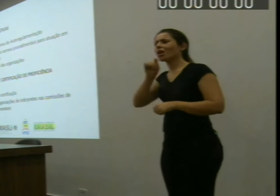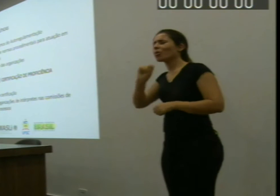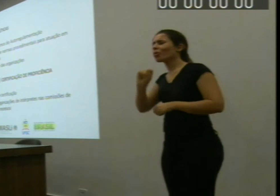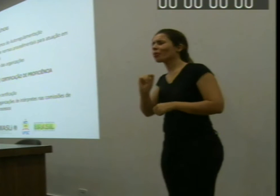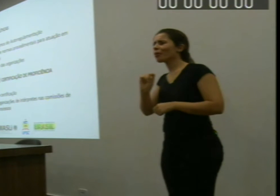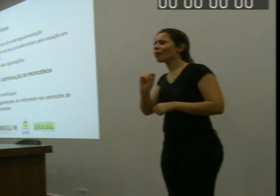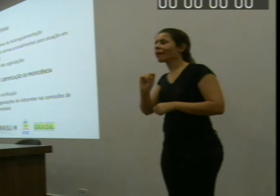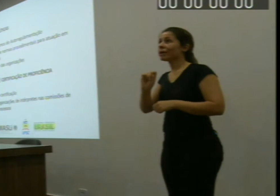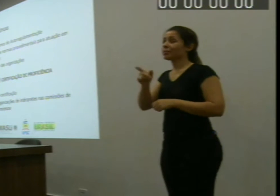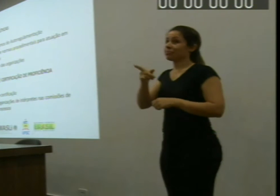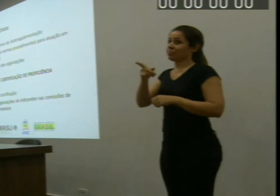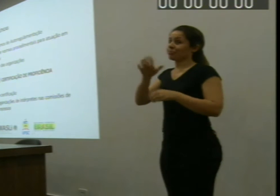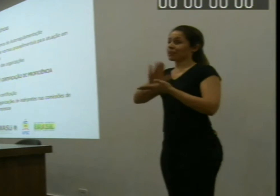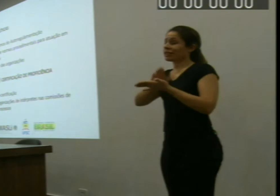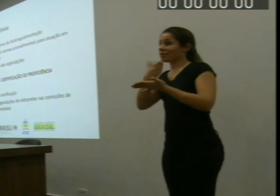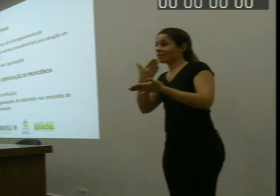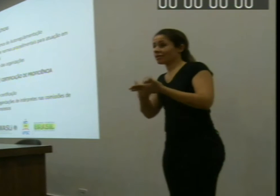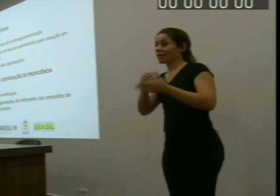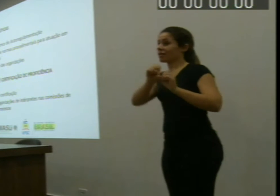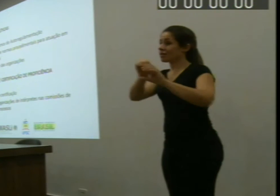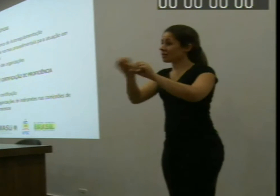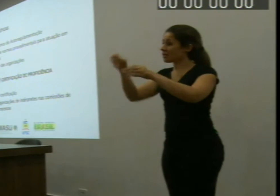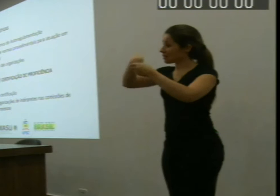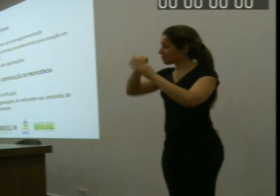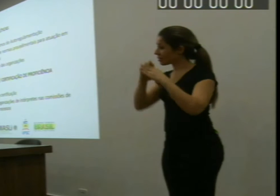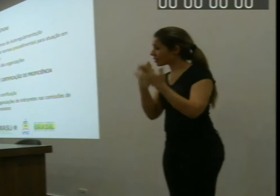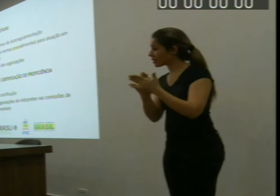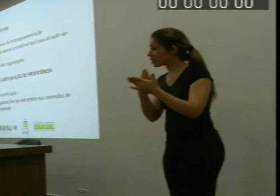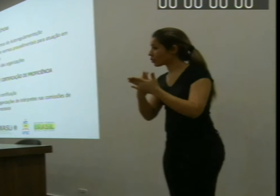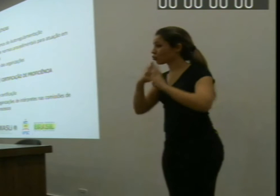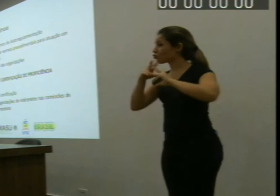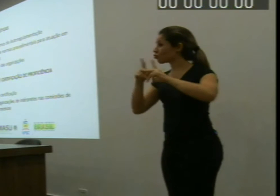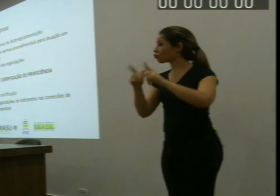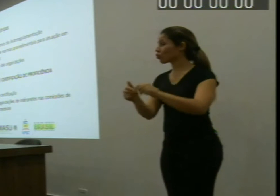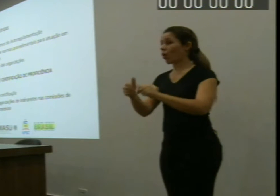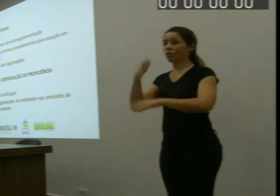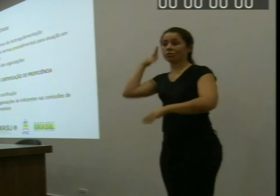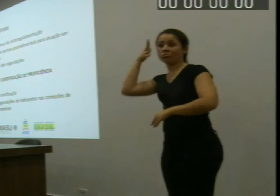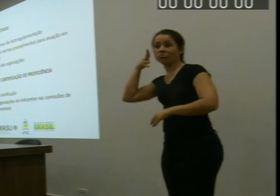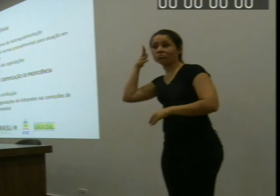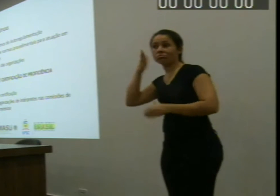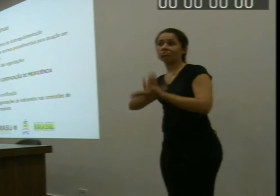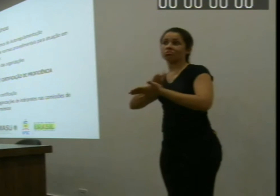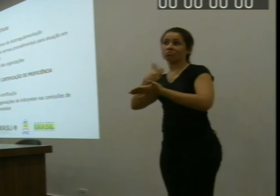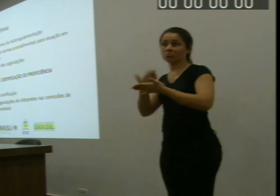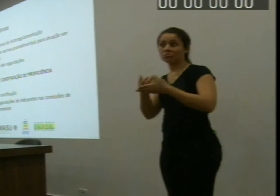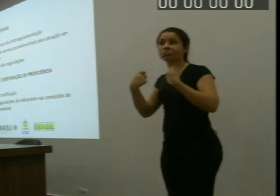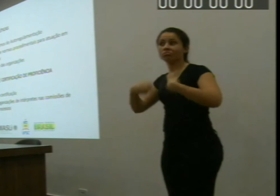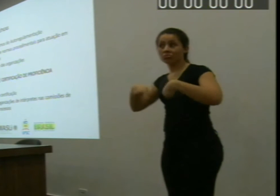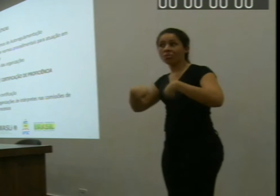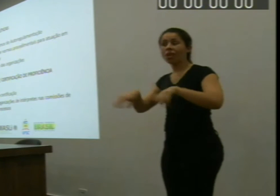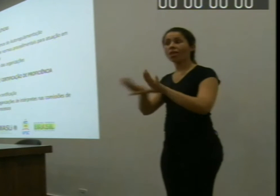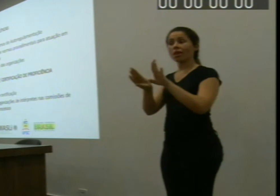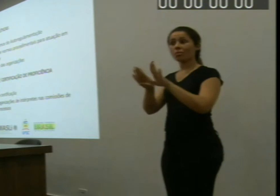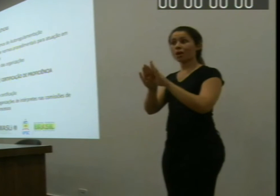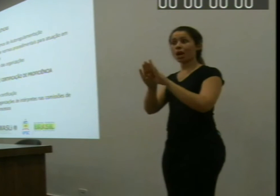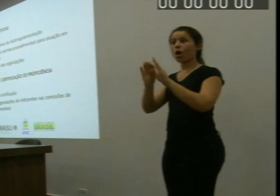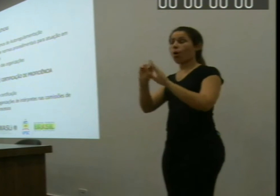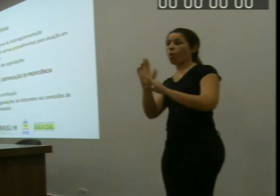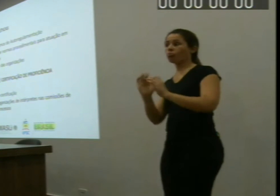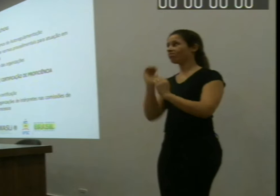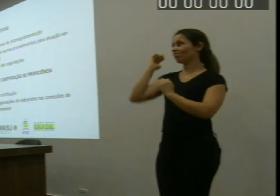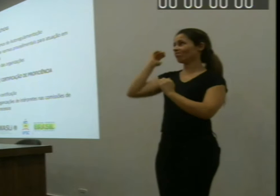educacional intérprete das centrais intérprete que interpreta nas conferência intérprete do nível superior então uma prova que pode atender as